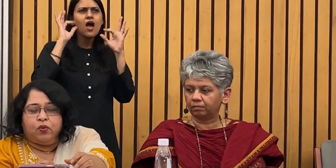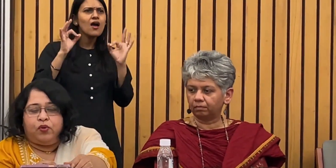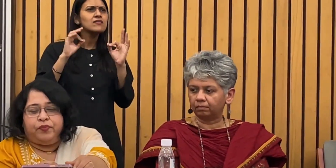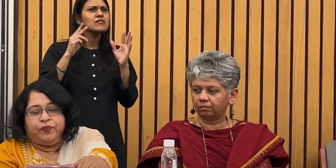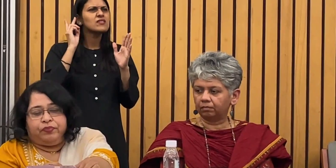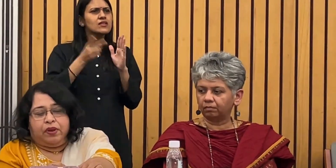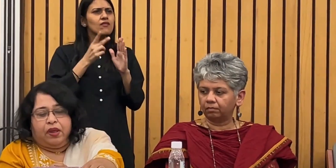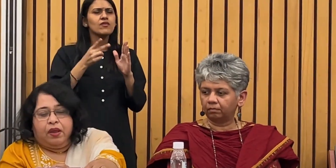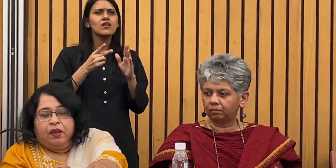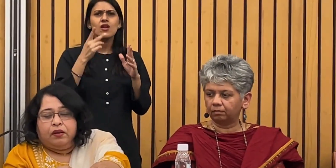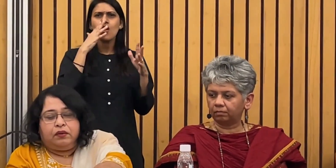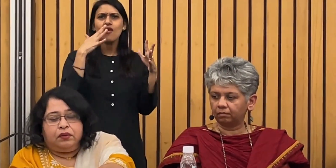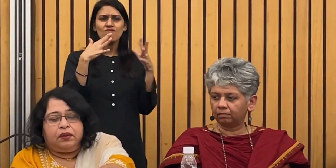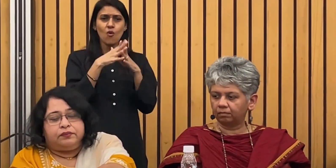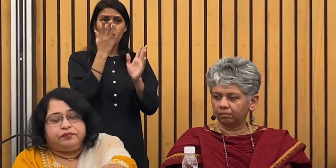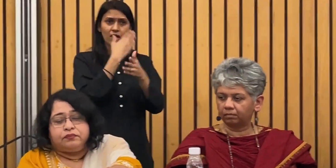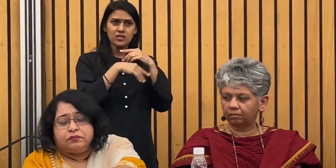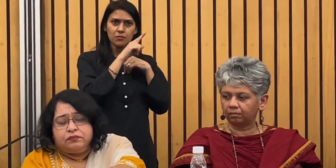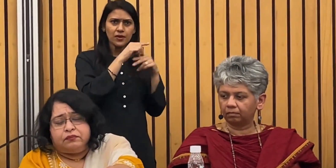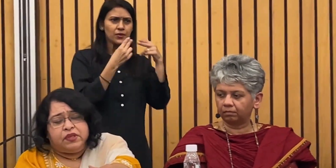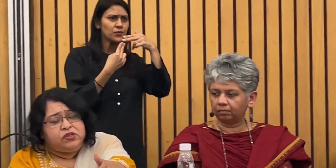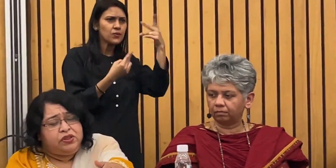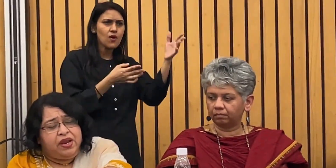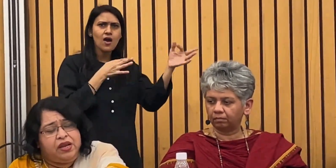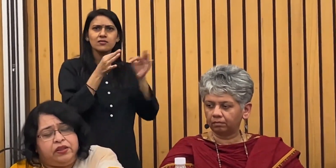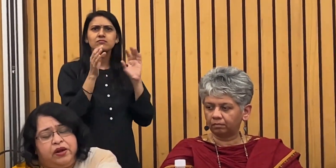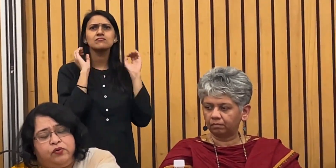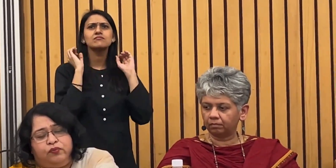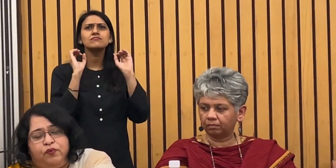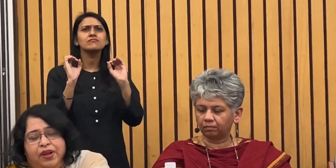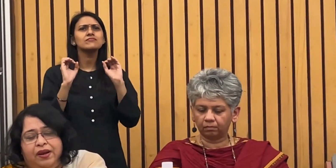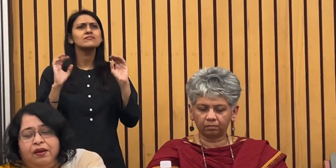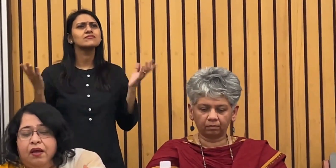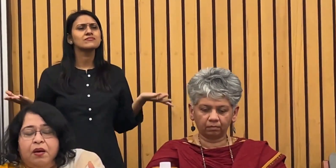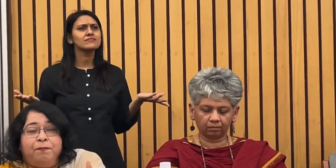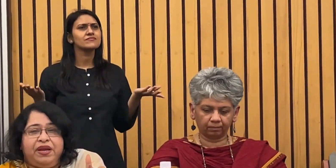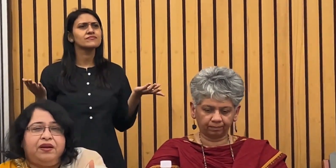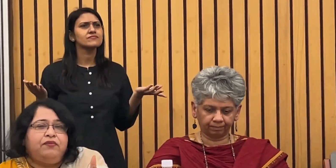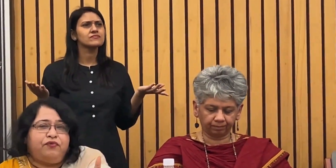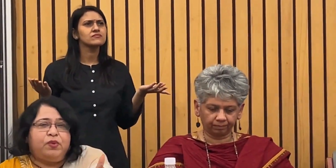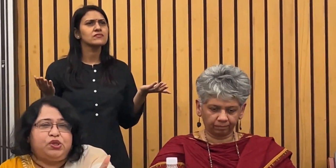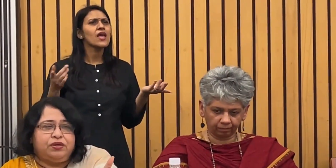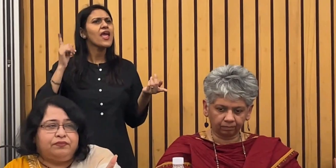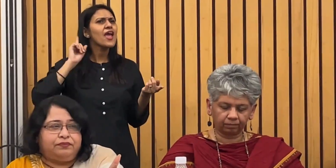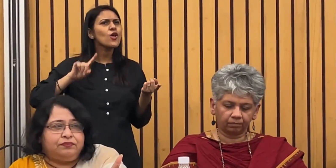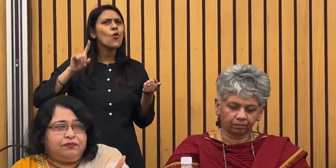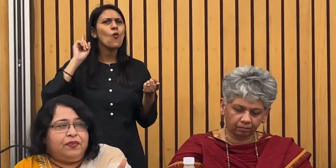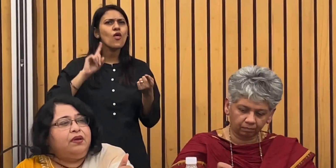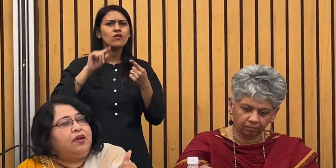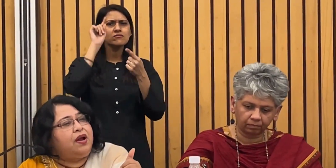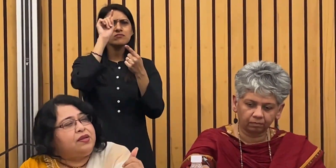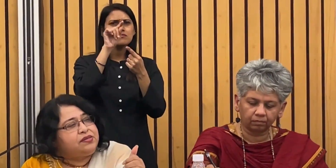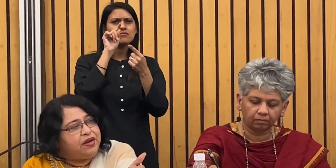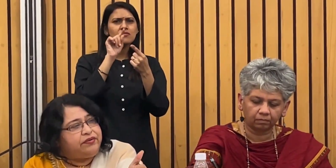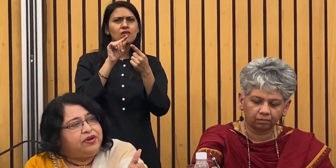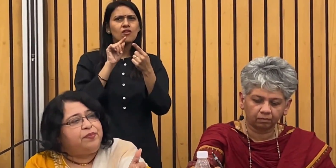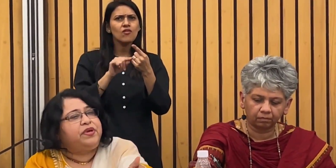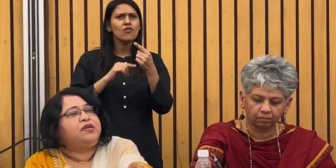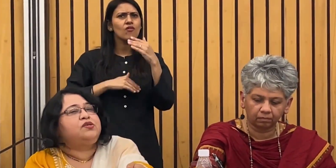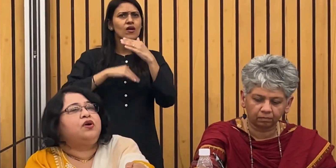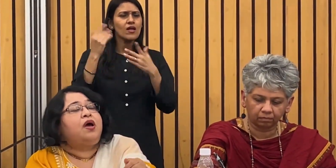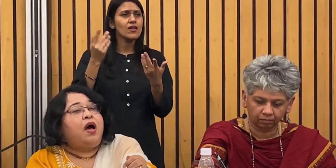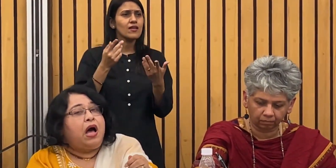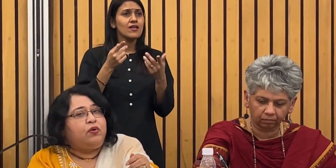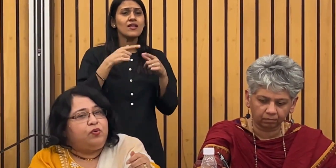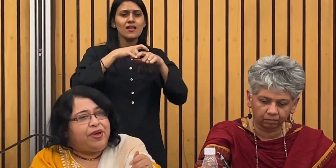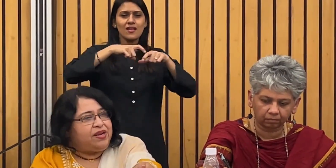टोटली इग्नोर्ड। So they need their truthful and complete information regarding sanitary